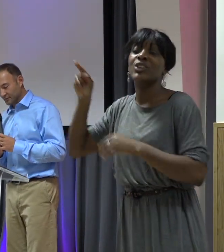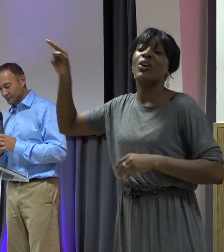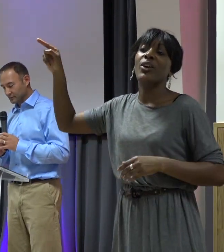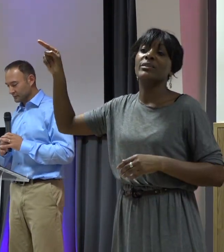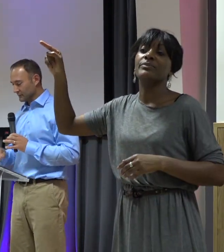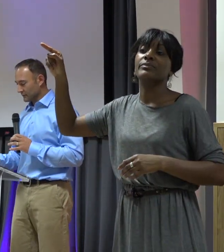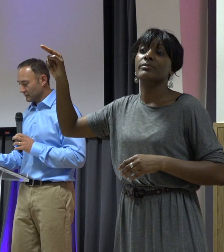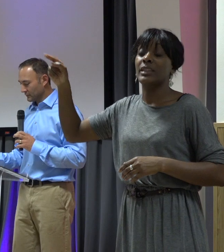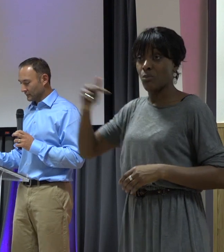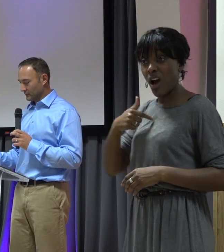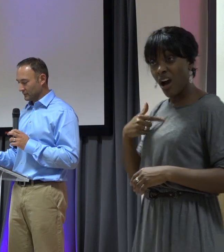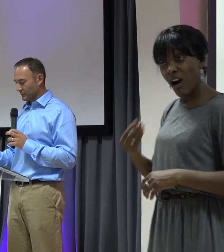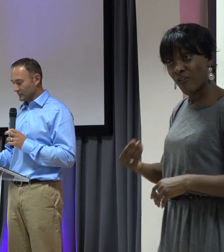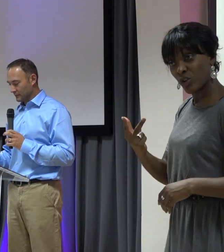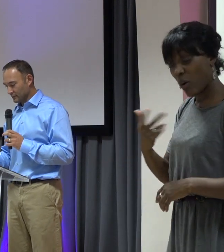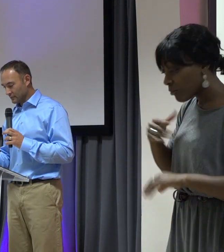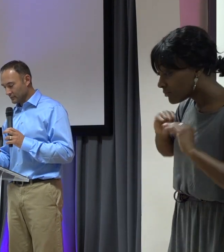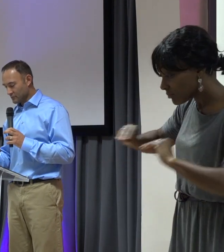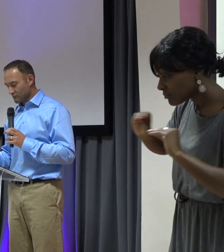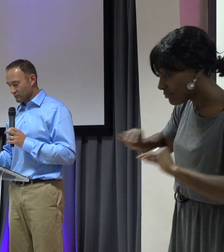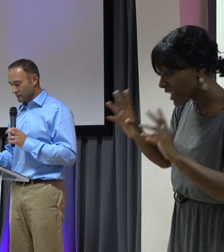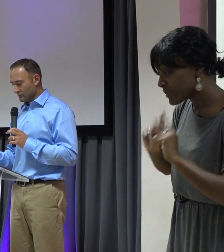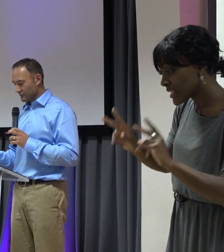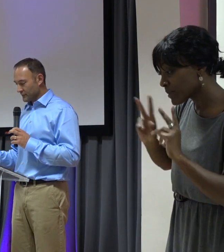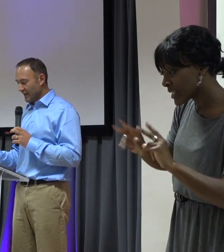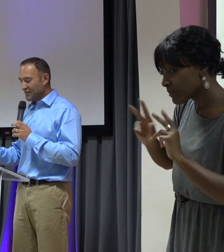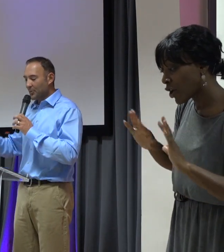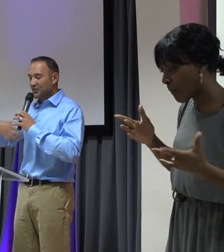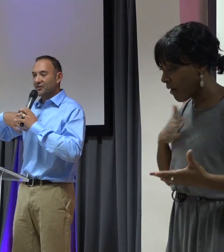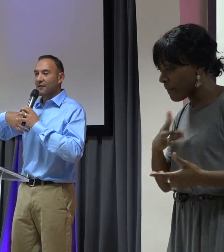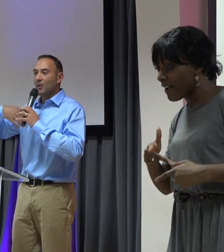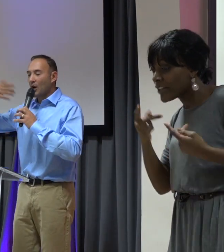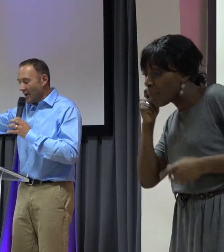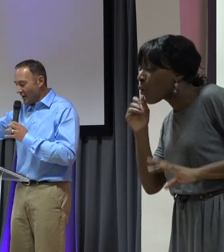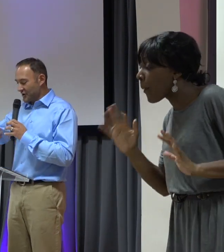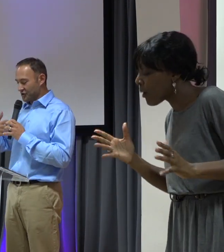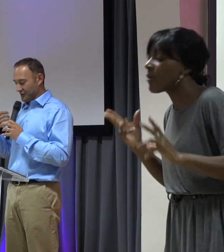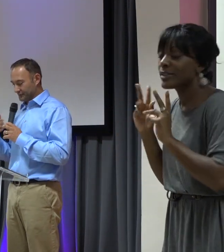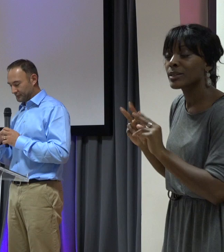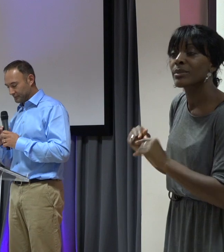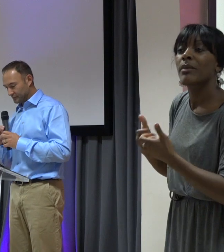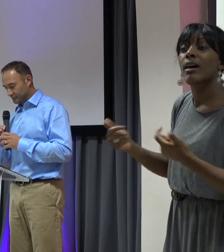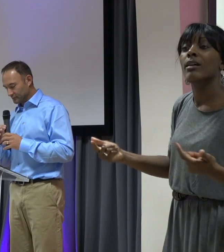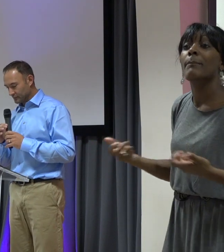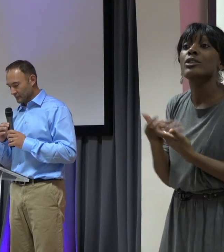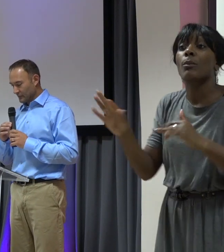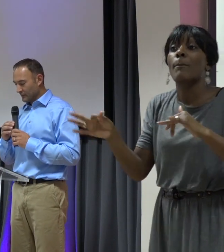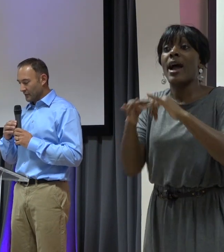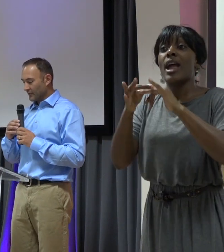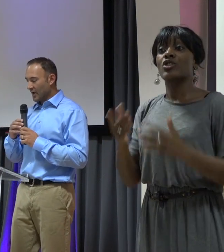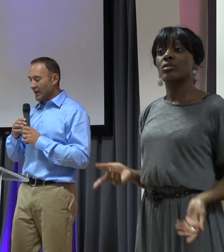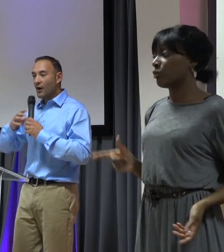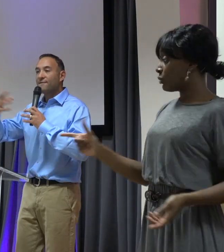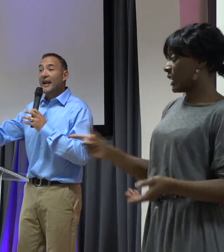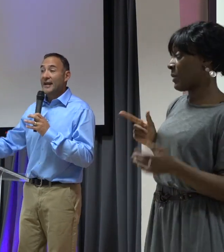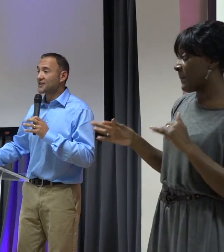nous partageons avec eux des exemples de comment ça s'applique à nos vies. Examples from our marriage, L'exemple par rapport à notre